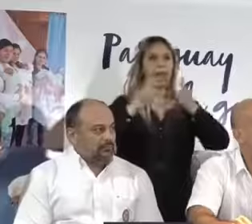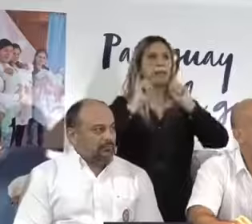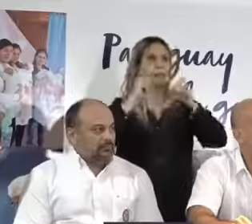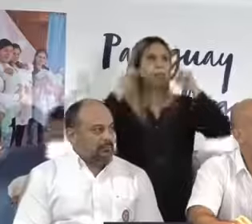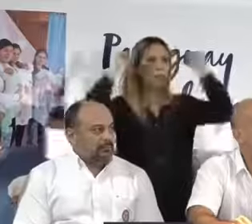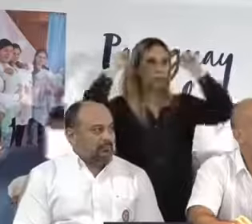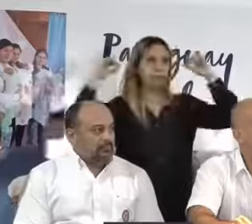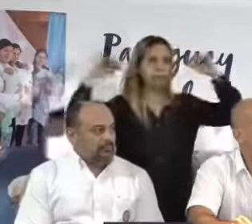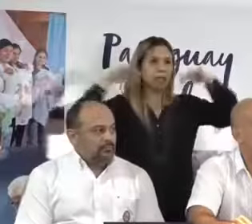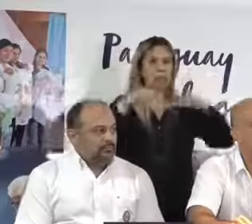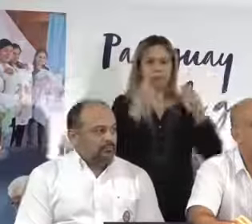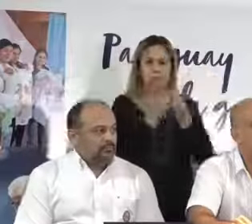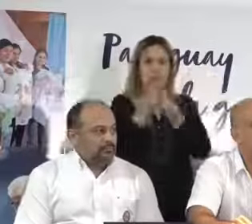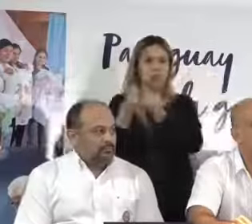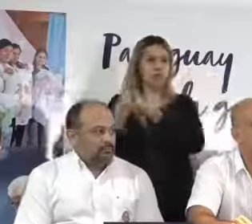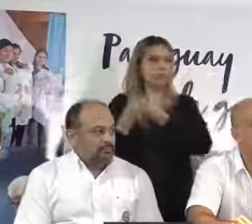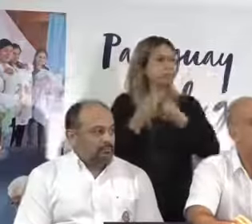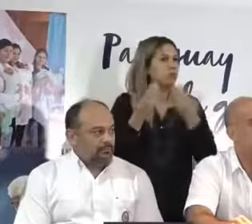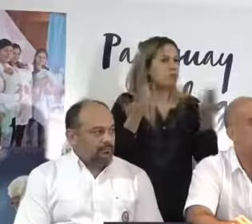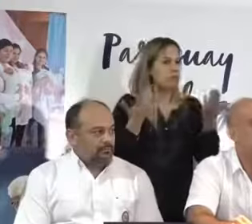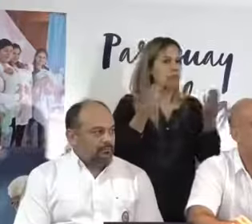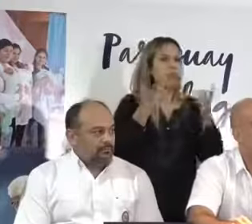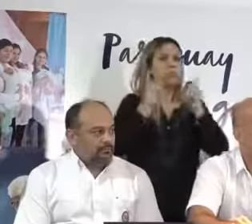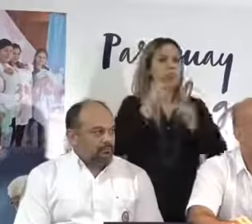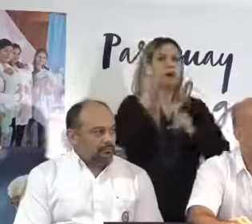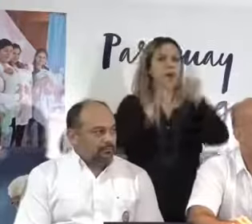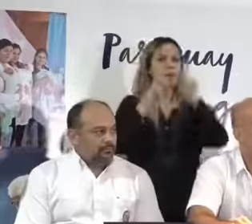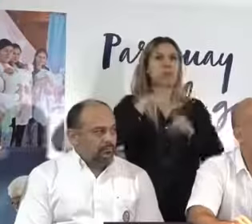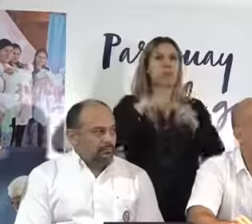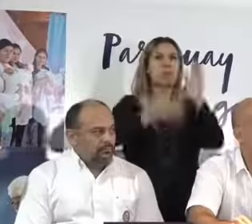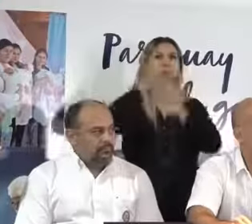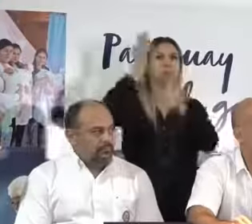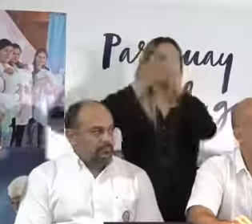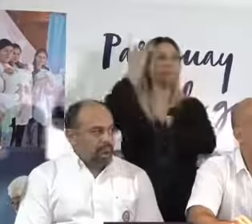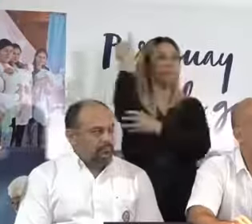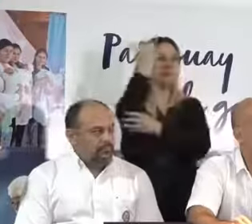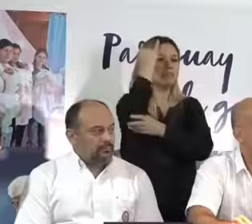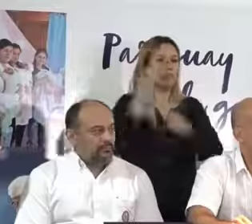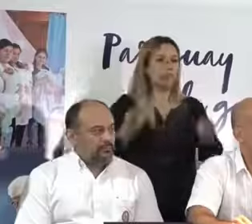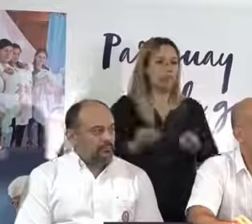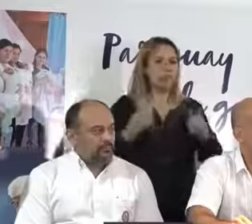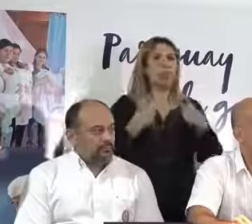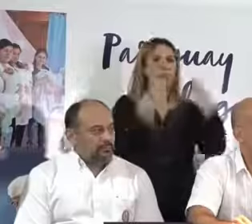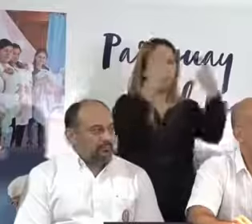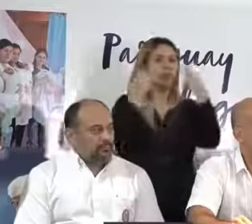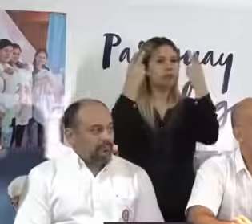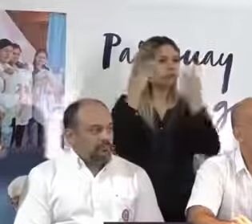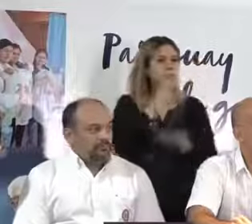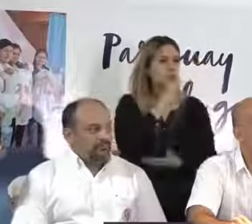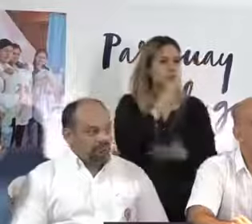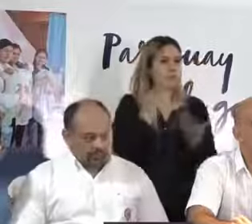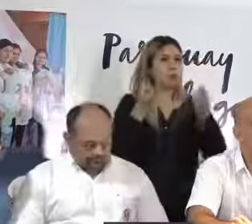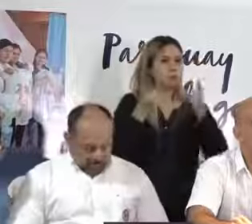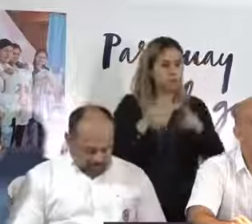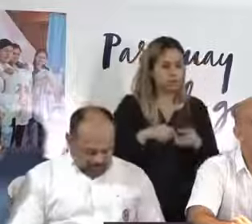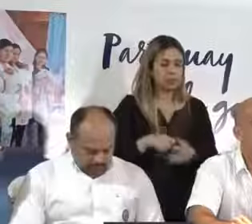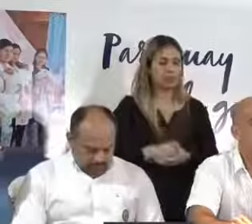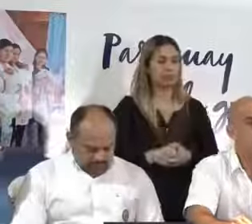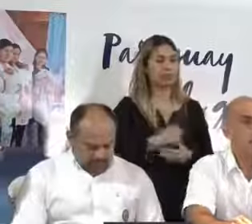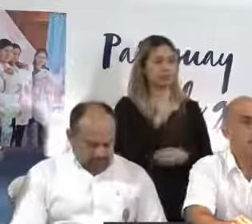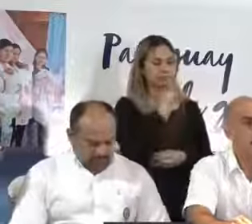están disputando torneos internacionales, ministro, y los futbolistas que viajan y también la ciudadanía. Sí, que